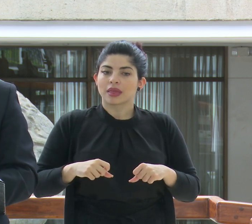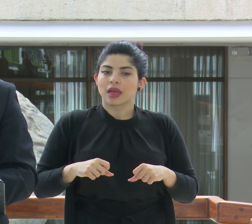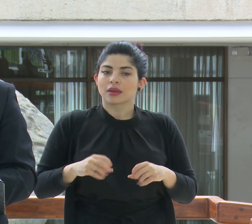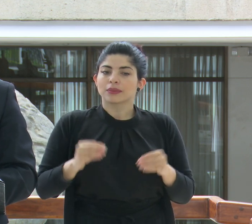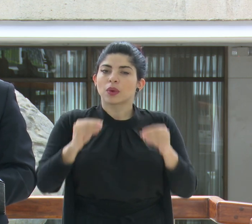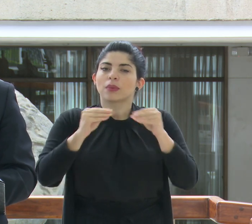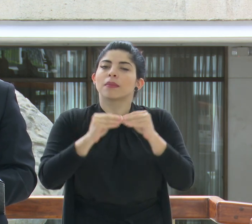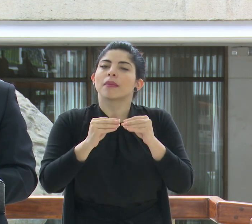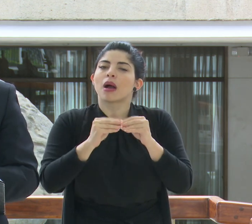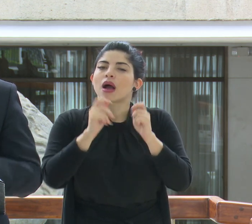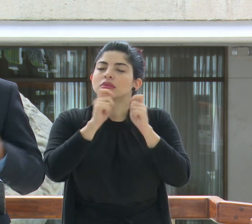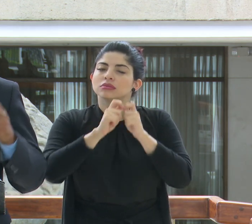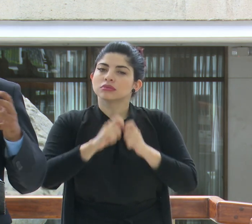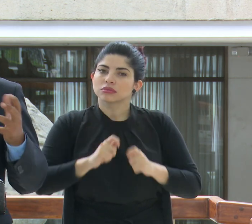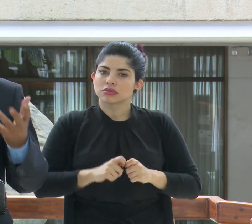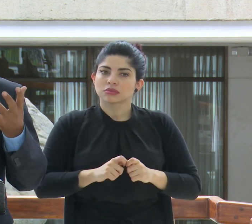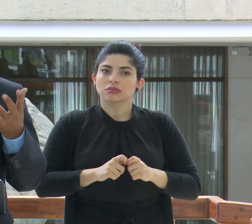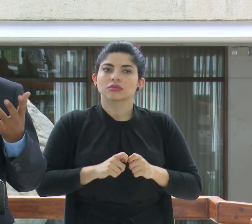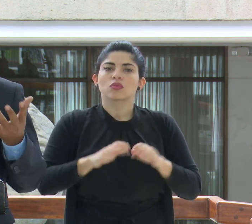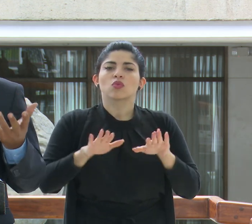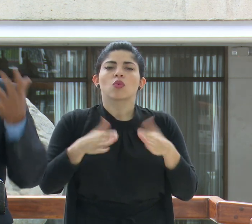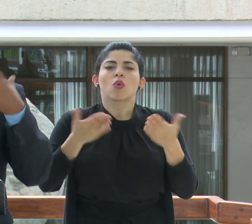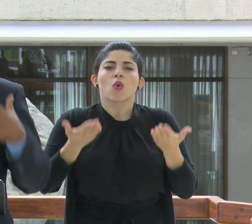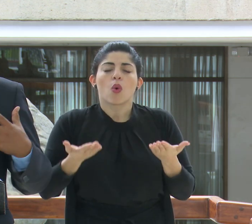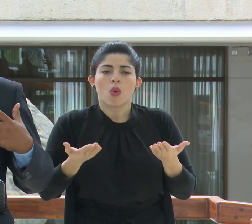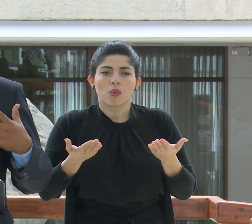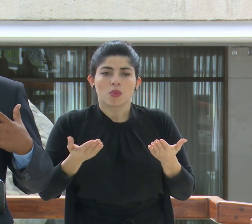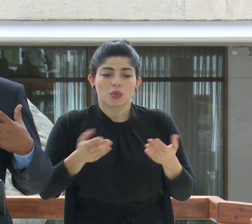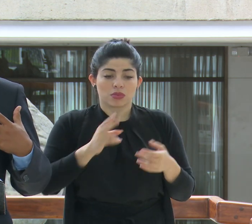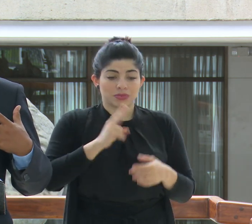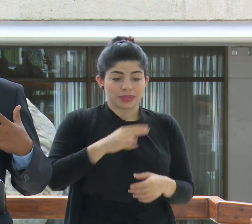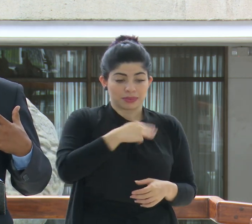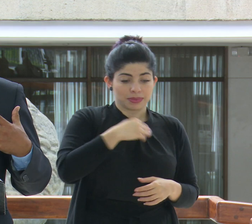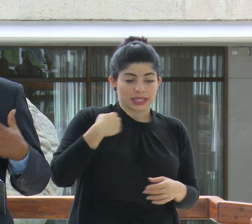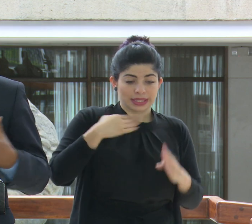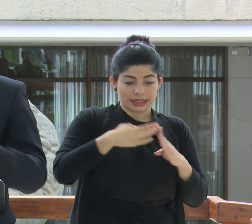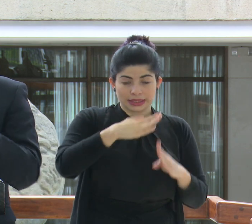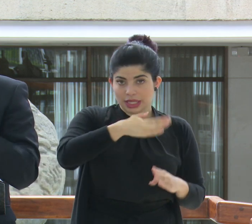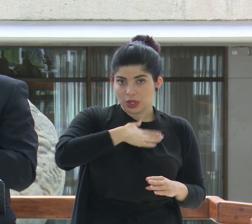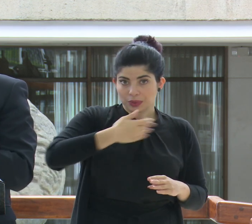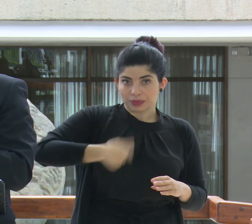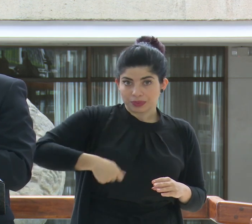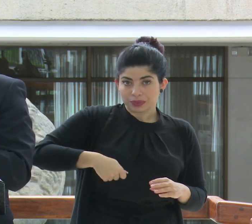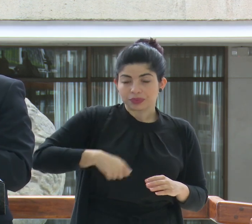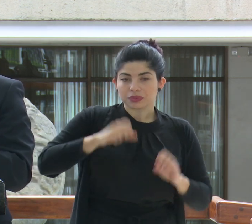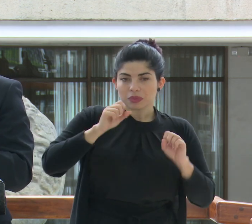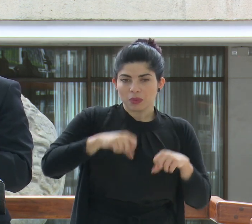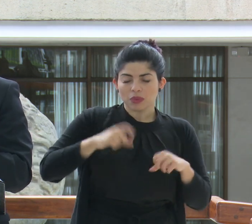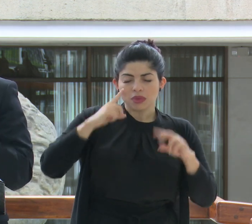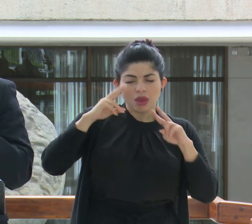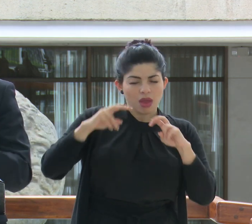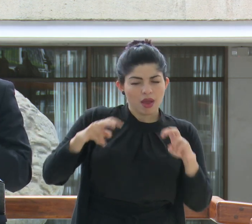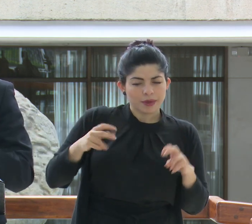más específicos en cómo desde el Ministerio de la Presidencia interpretamos